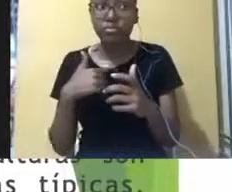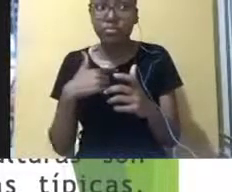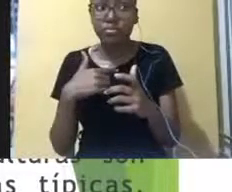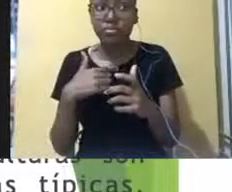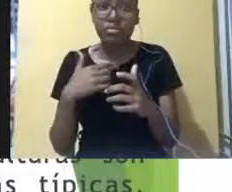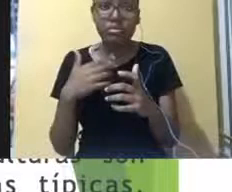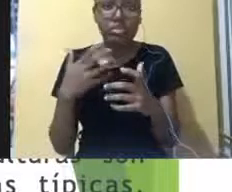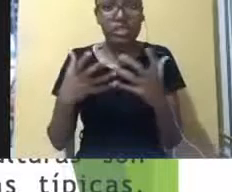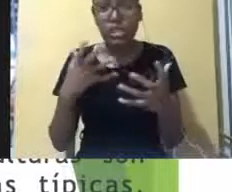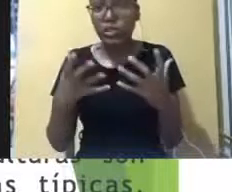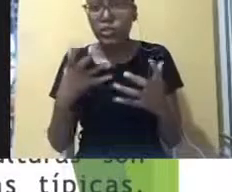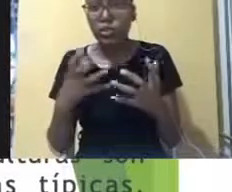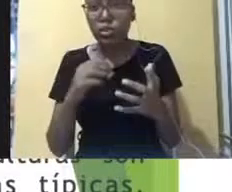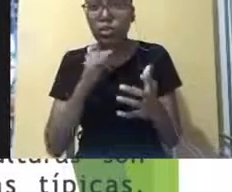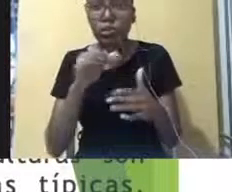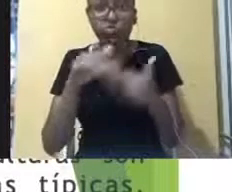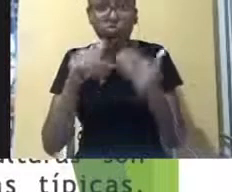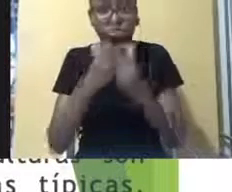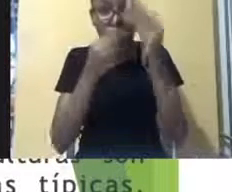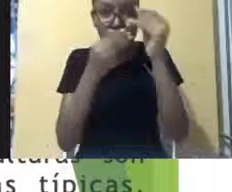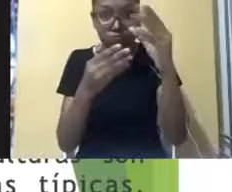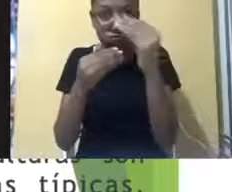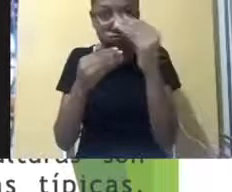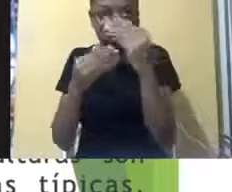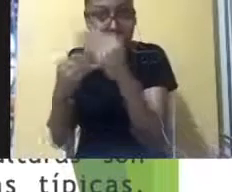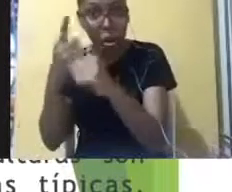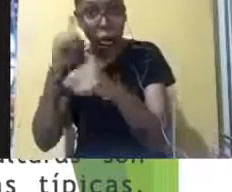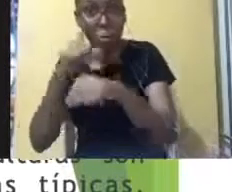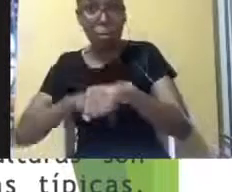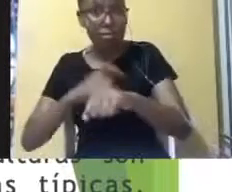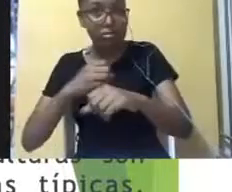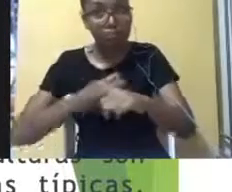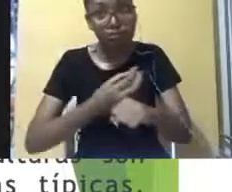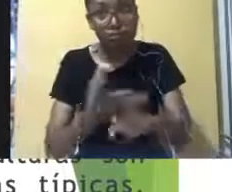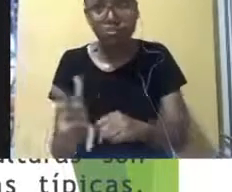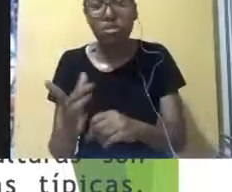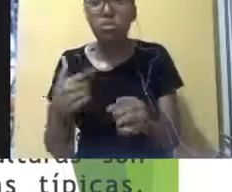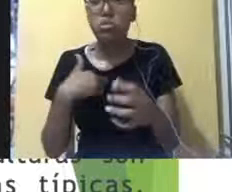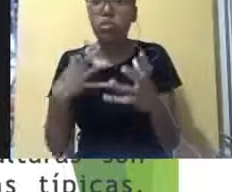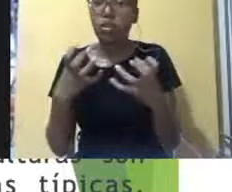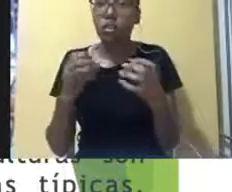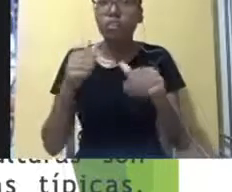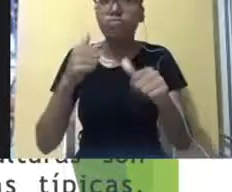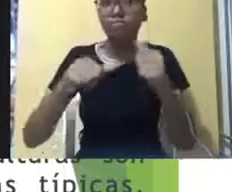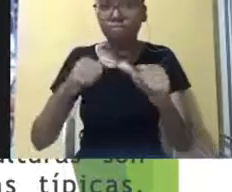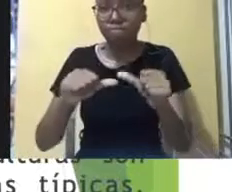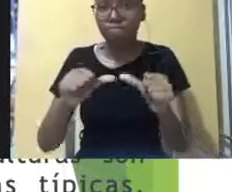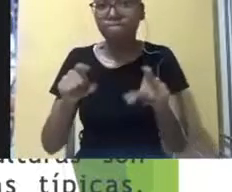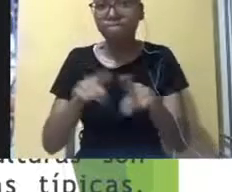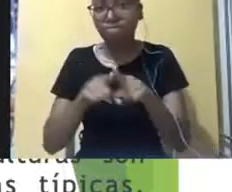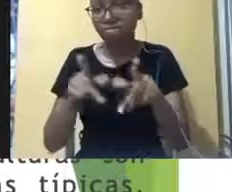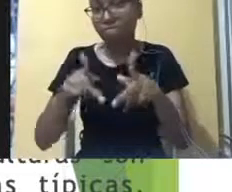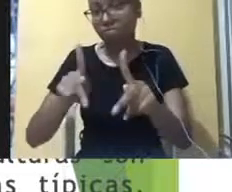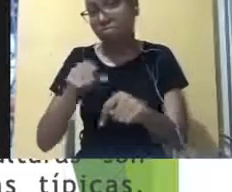la información que tengo por el tiempo, porque quiero darle paso a Lisa y ya se nos fue mucho tiempo con la